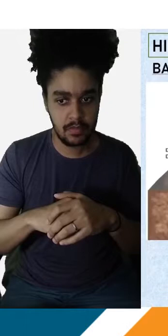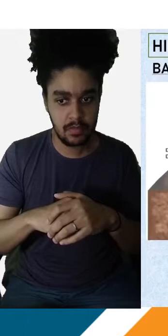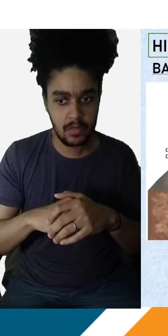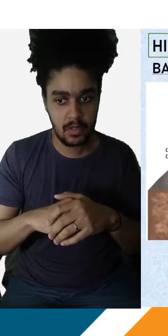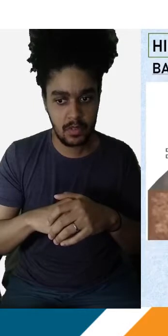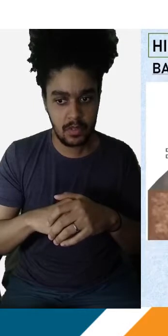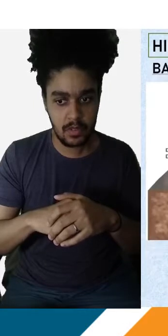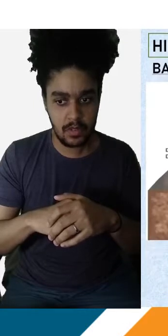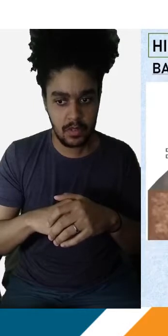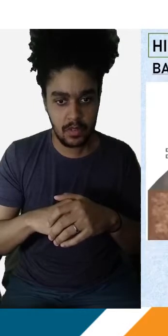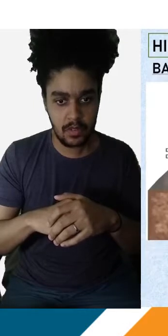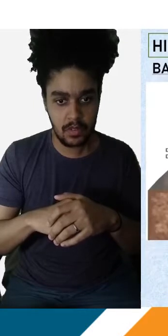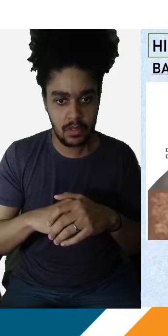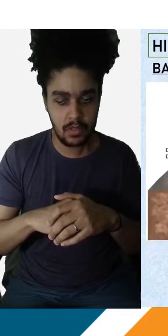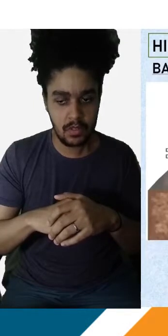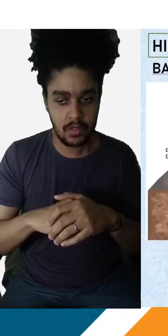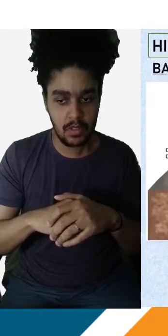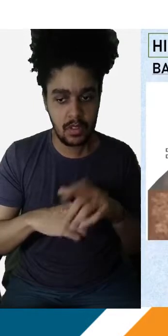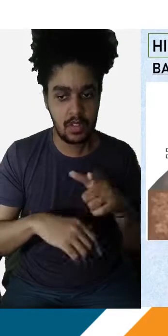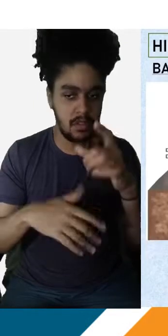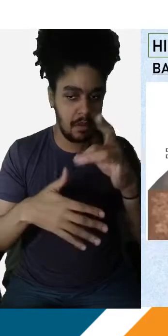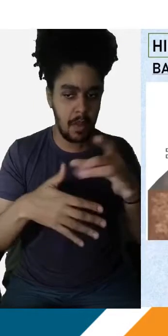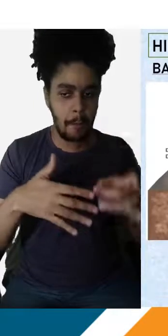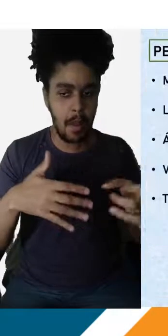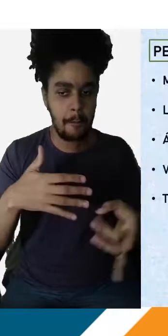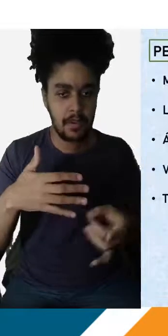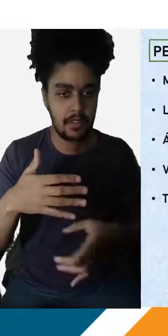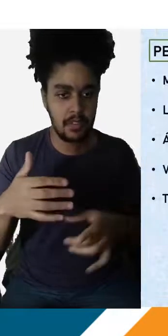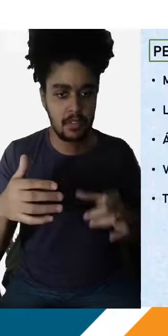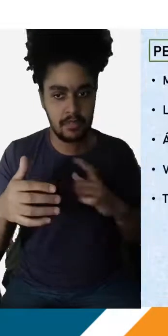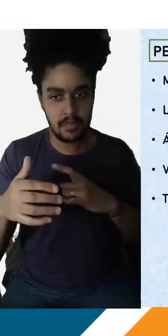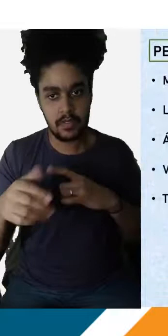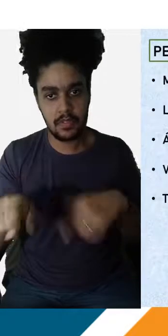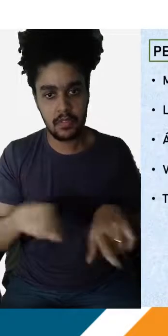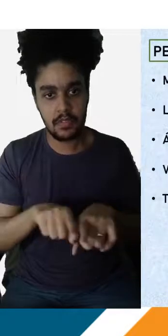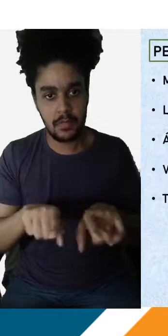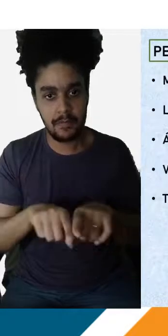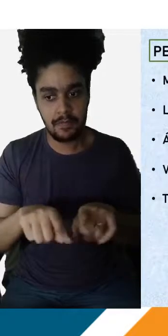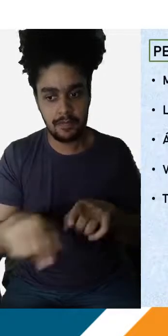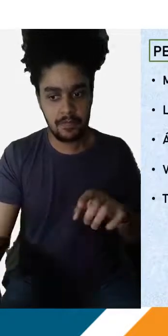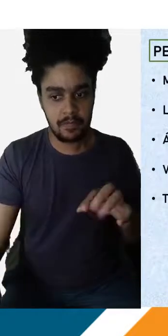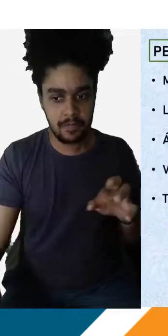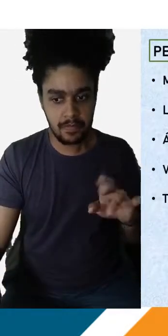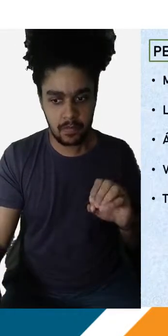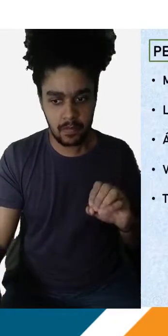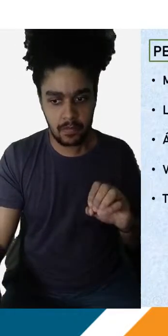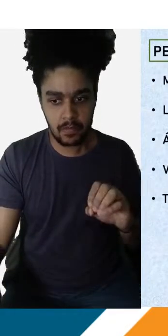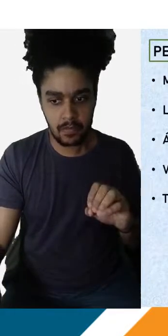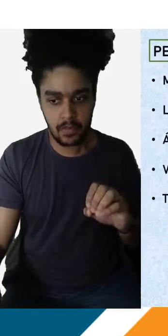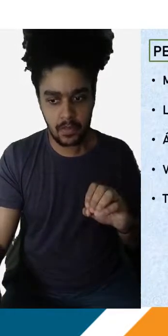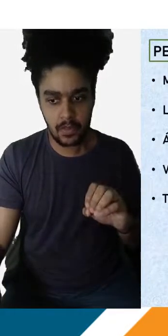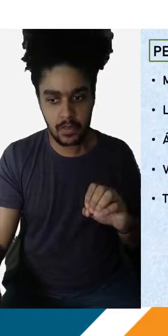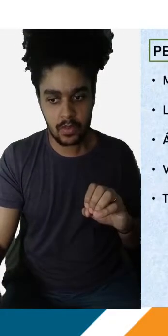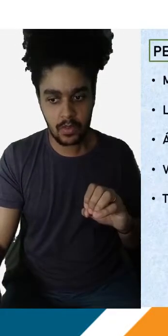visto esses elementos que compõem a bacia hidrográfica, a gente pode também analisar o rio a partir do seu perfil longitudinal,